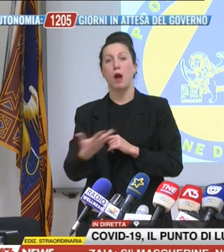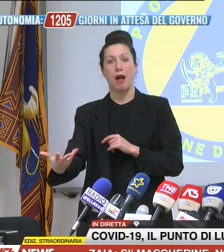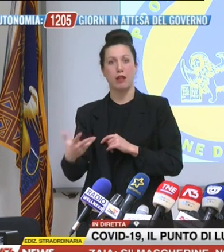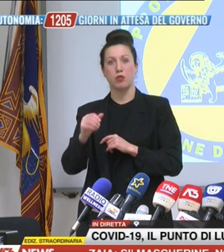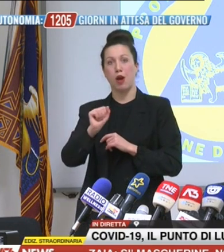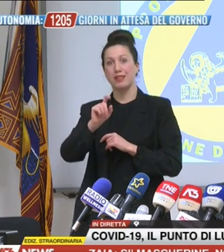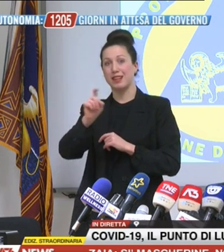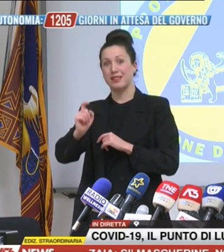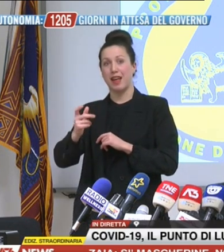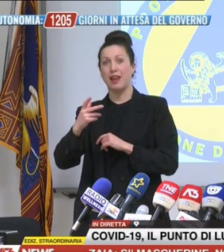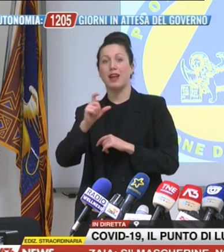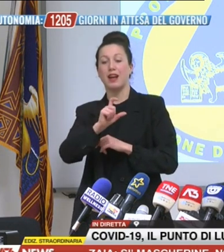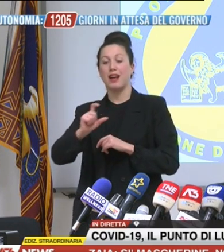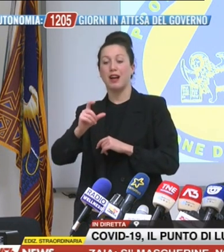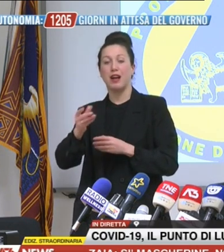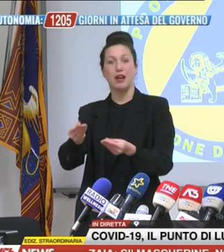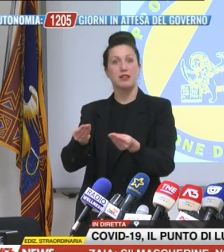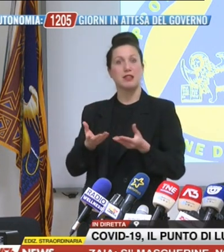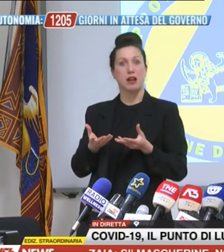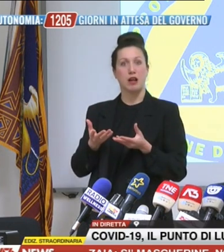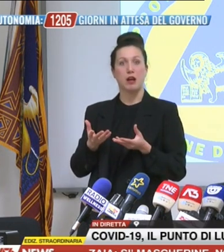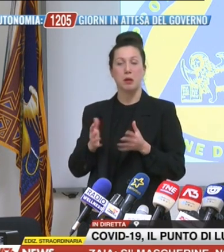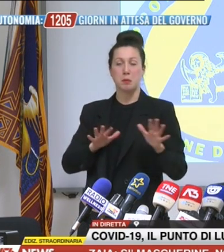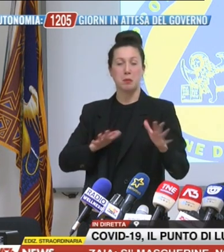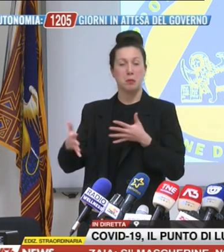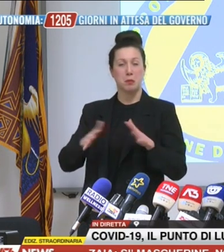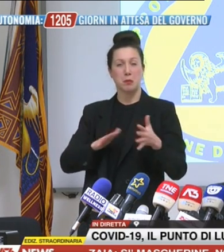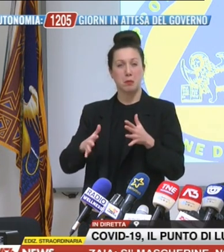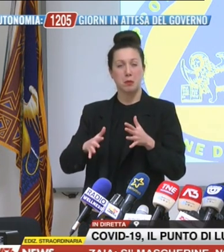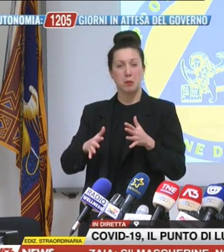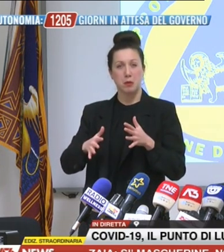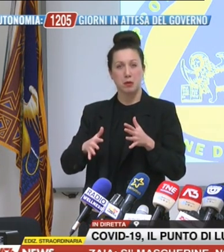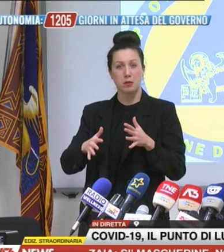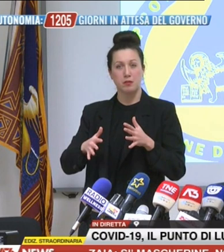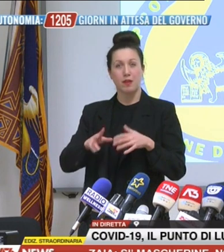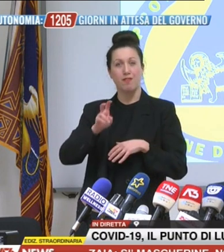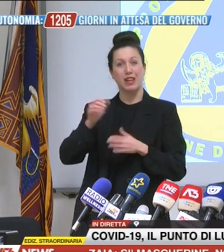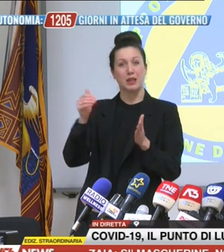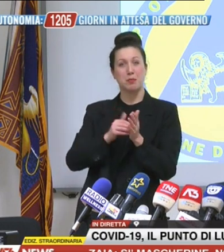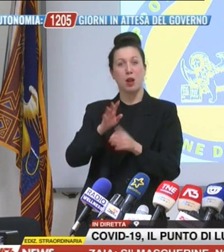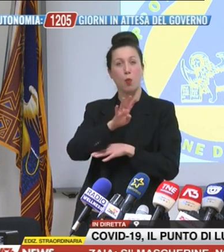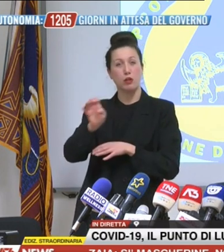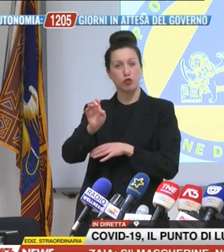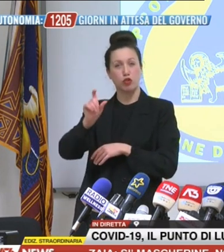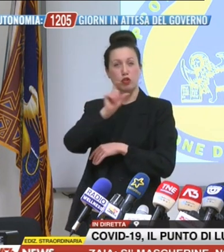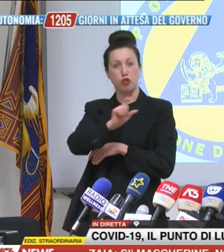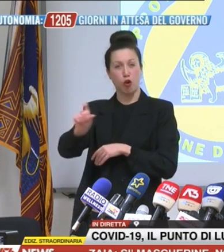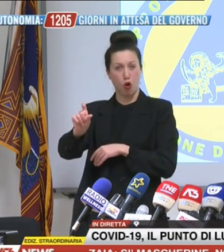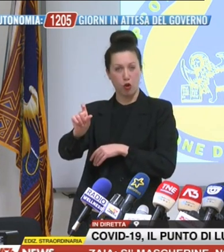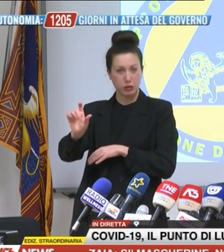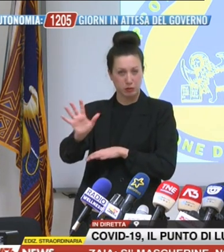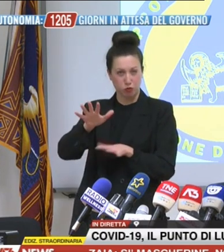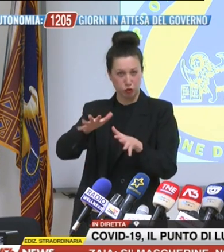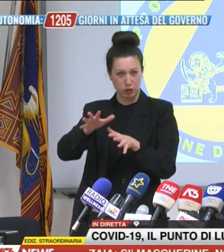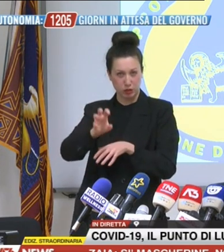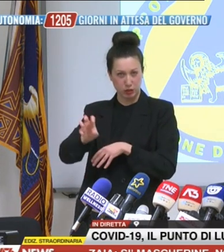alla regione, mi sembra che siano circa 20.400 dosi. E voi sapete che